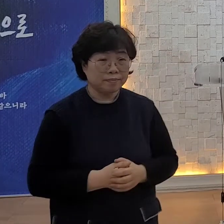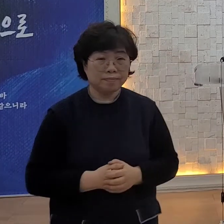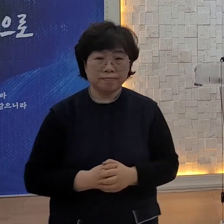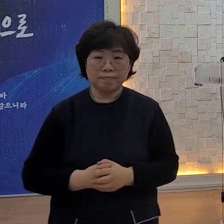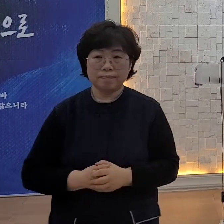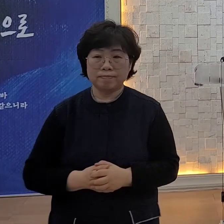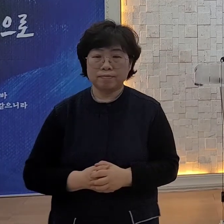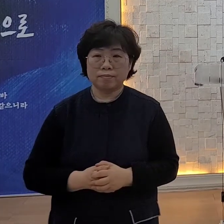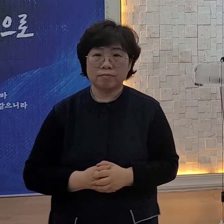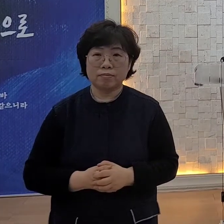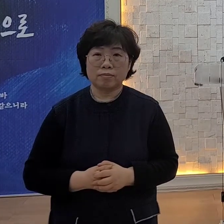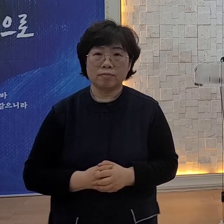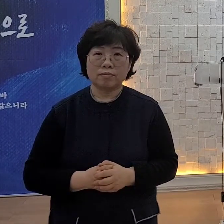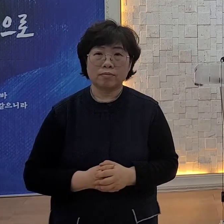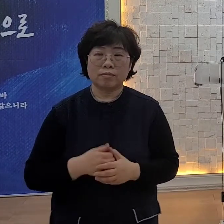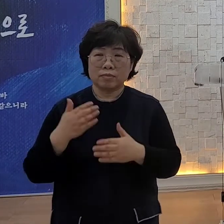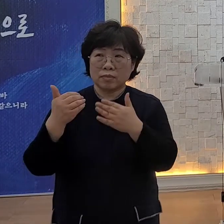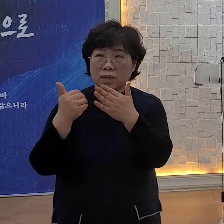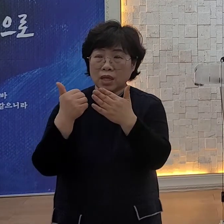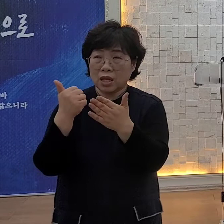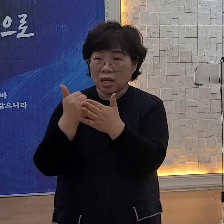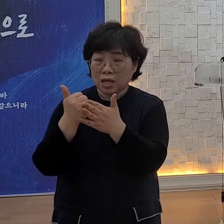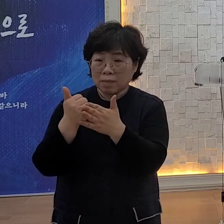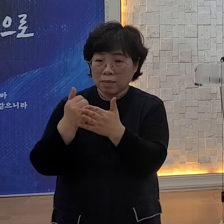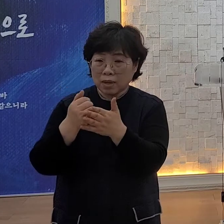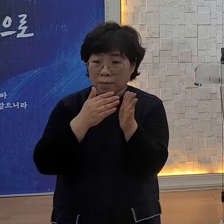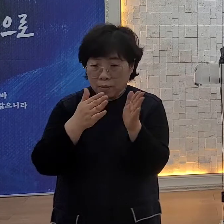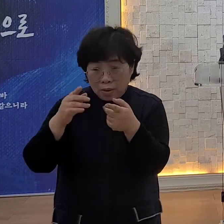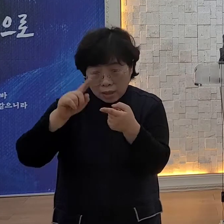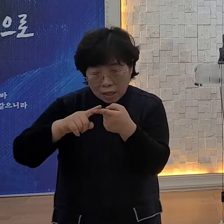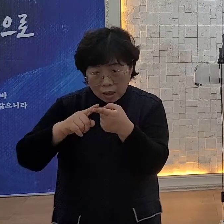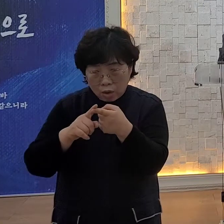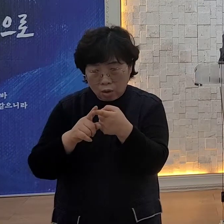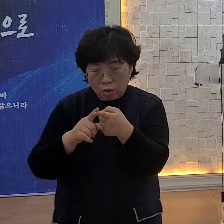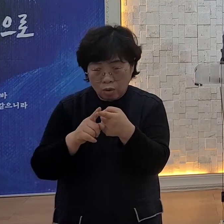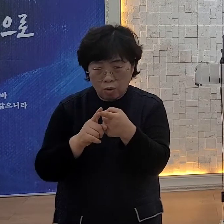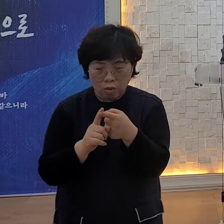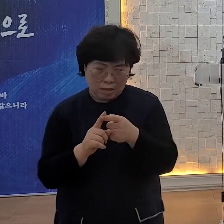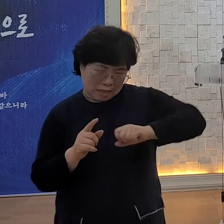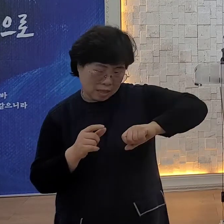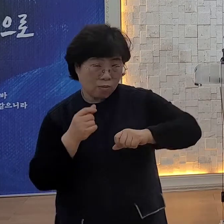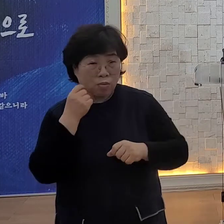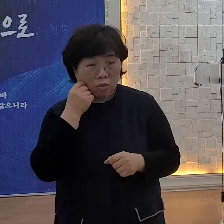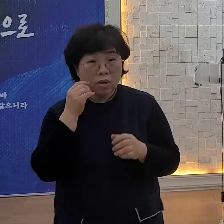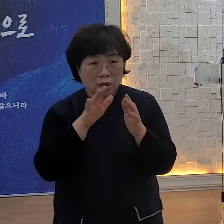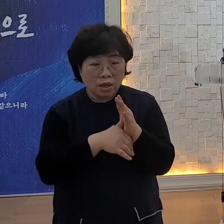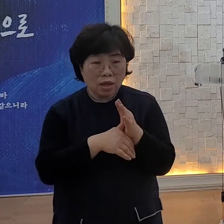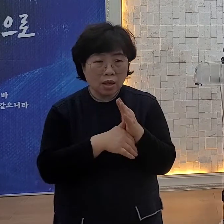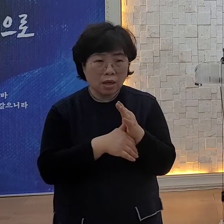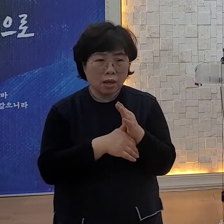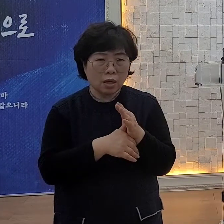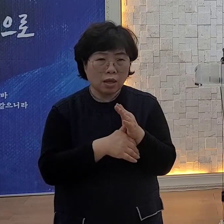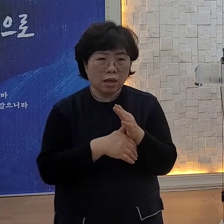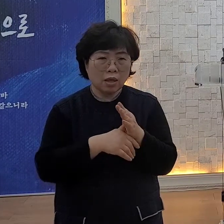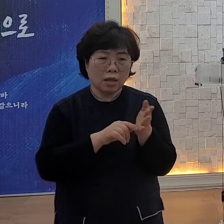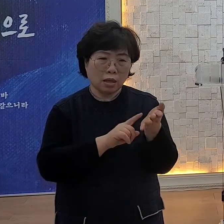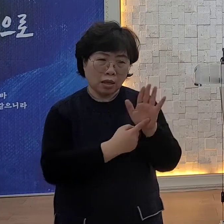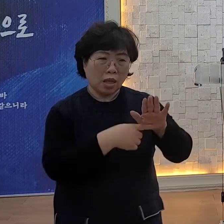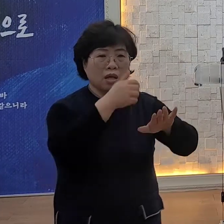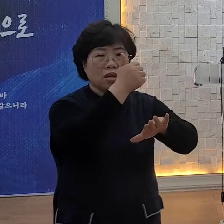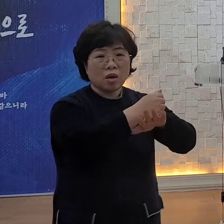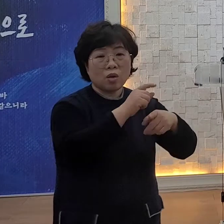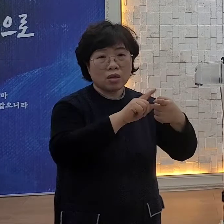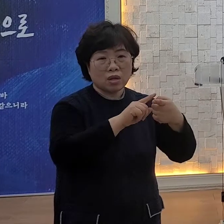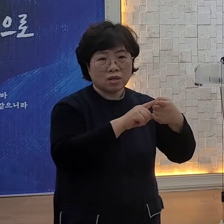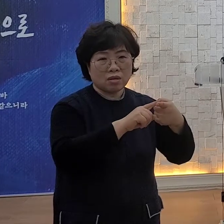무엇인가, 이 부작용들이, 이 결과물들이 무엇인가, 이걸 우리가 오늘 우리에게 다시 한번 일깨워주고 있는 이야기들을 할 것이죠.